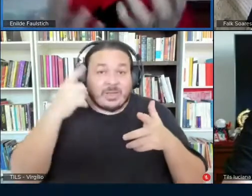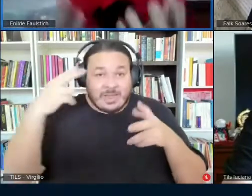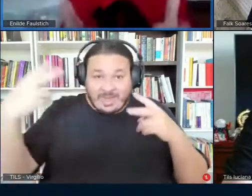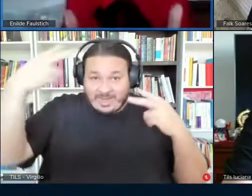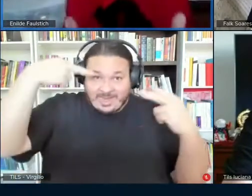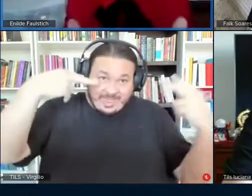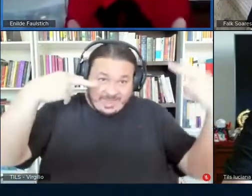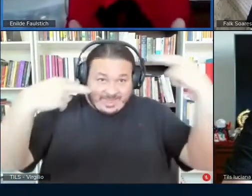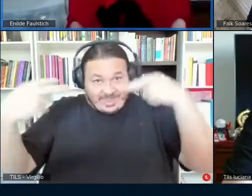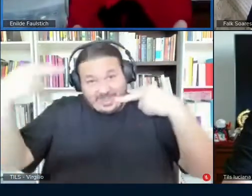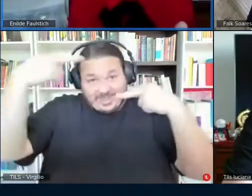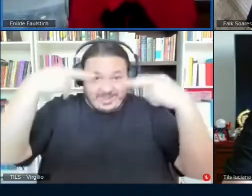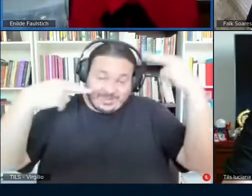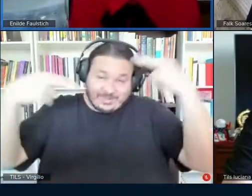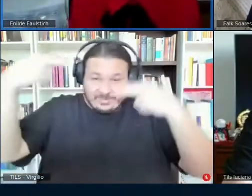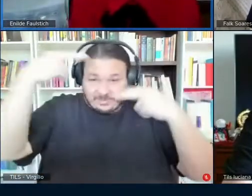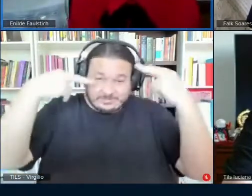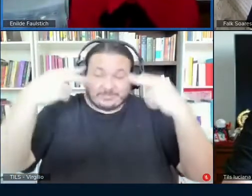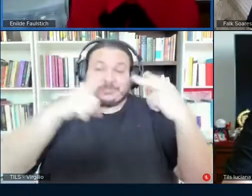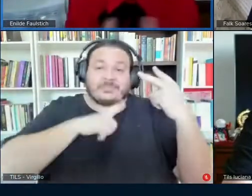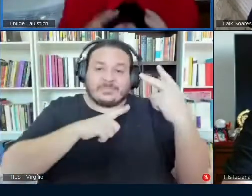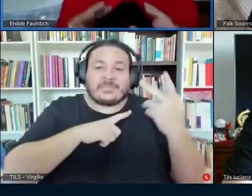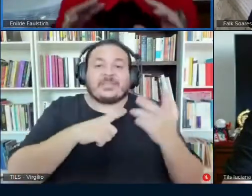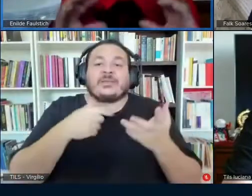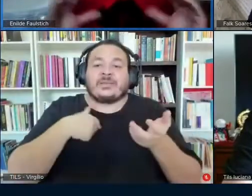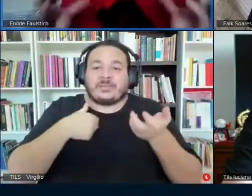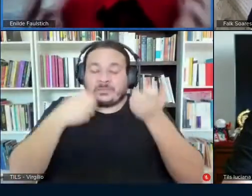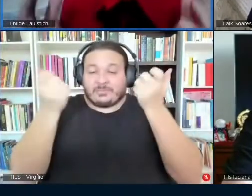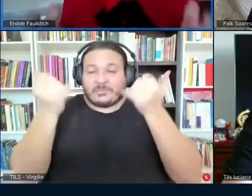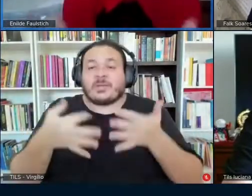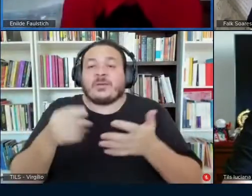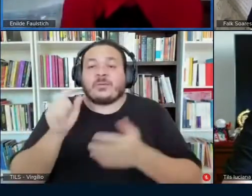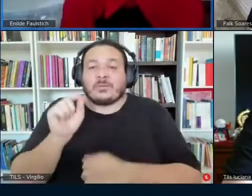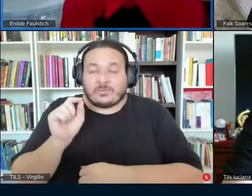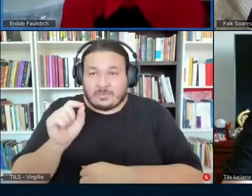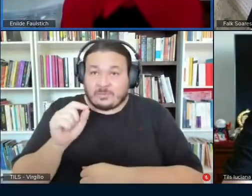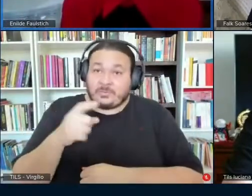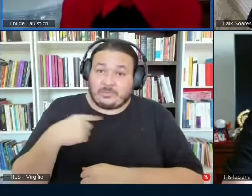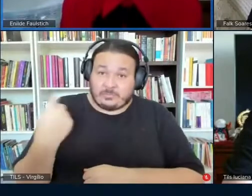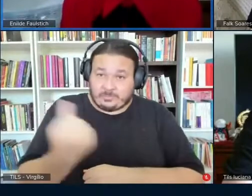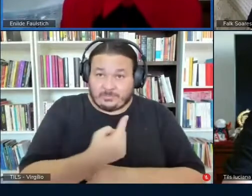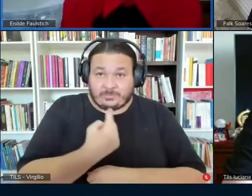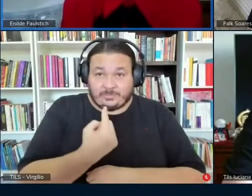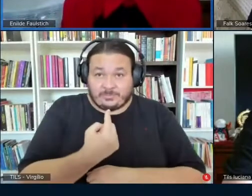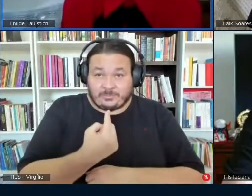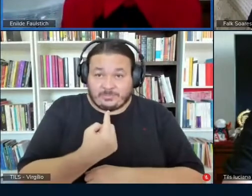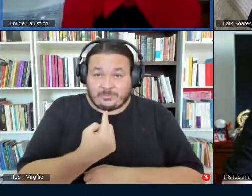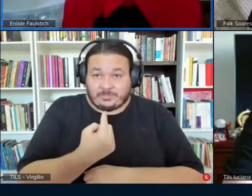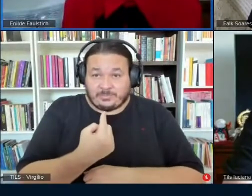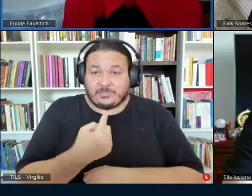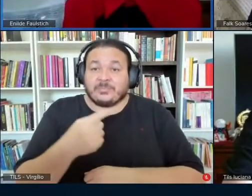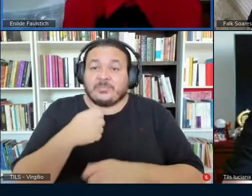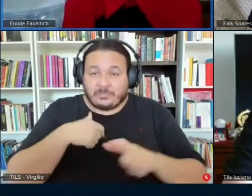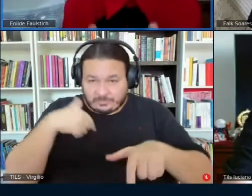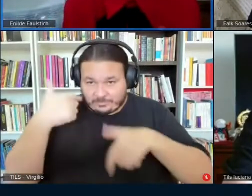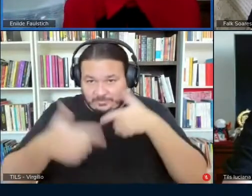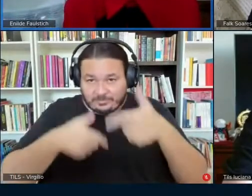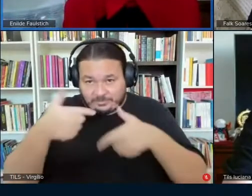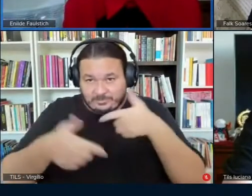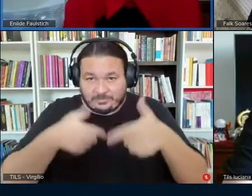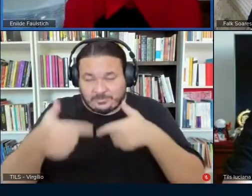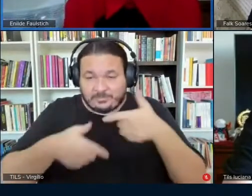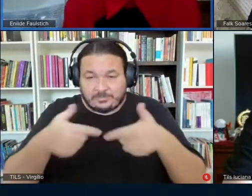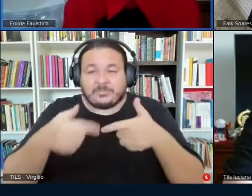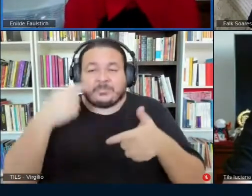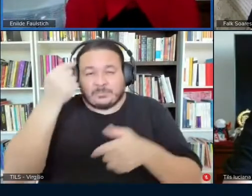uma leitura. O que eu quero dizer é isso, é que nós, quando estamos na atividade, no trabalho,